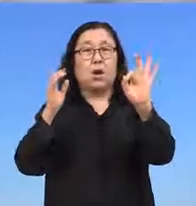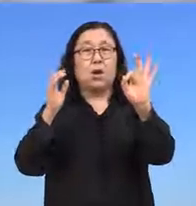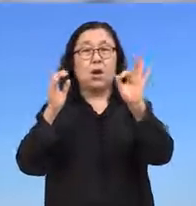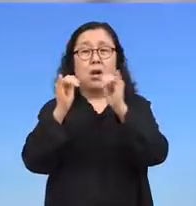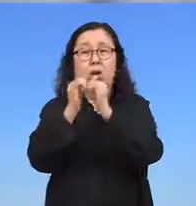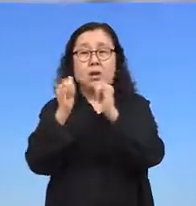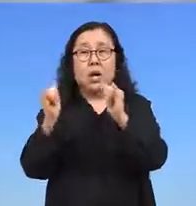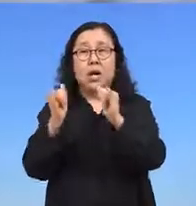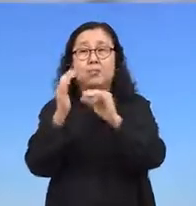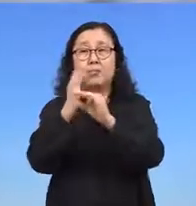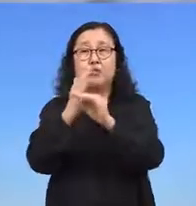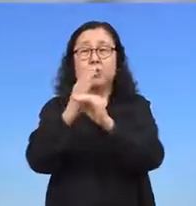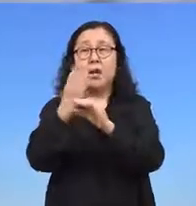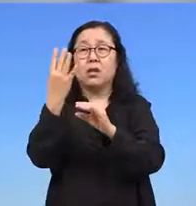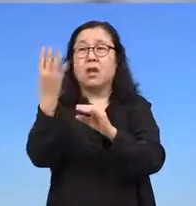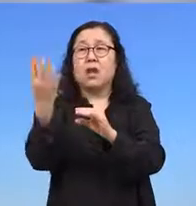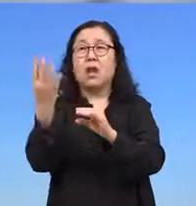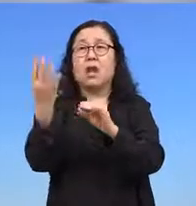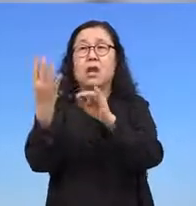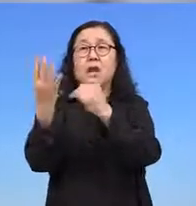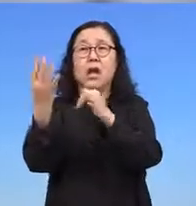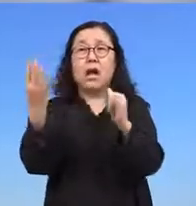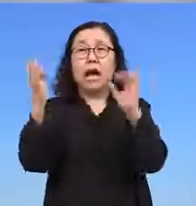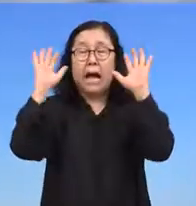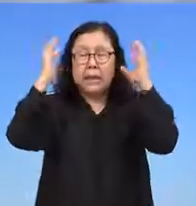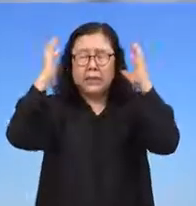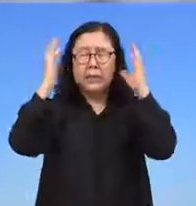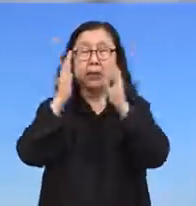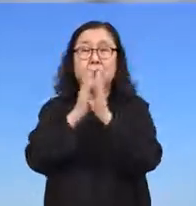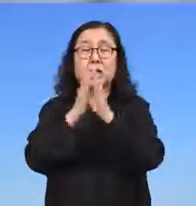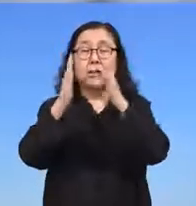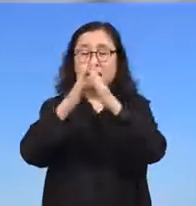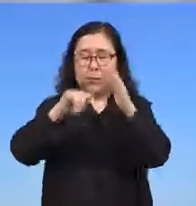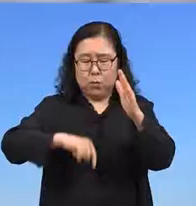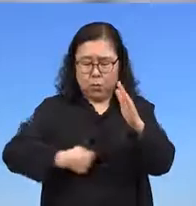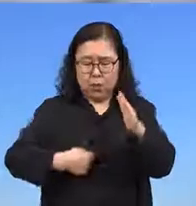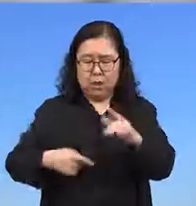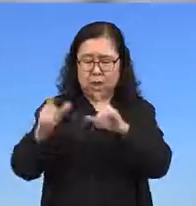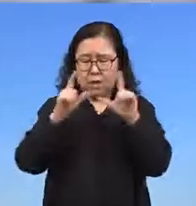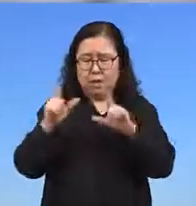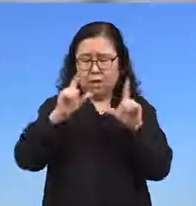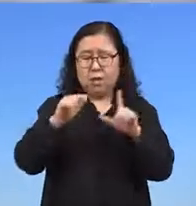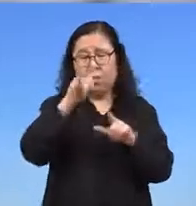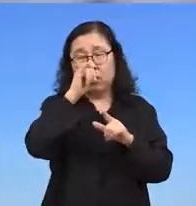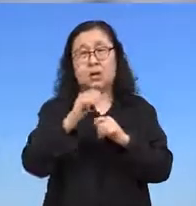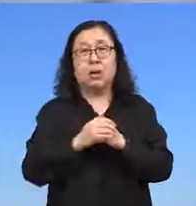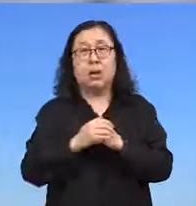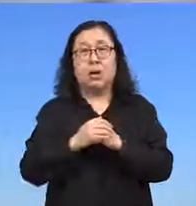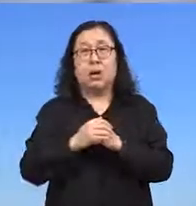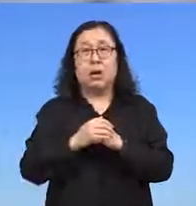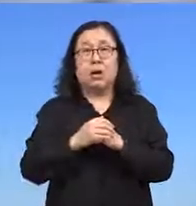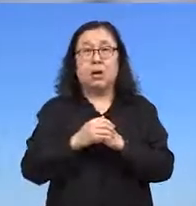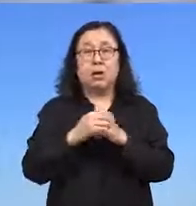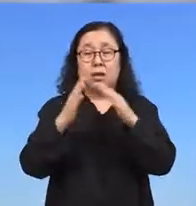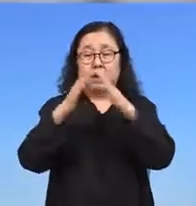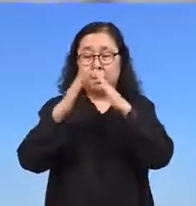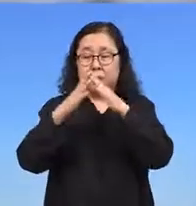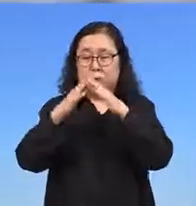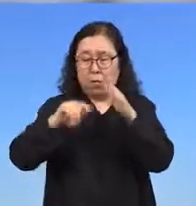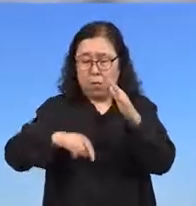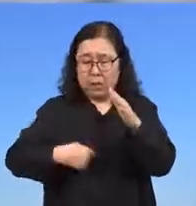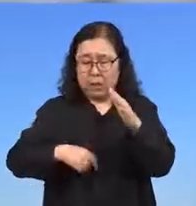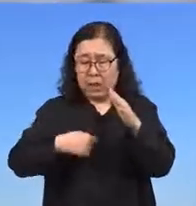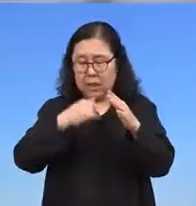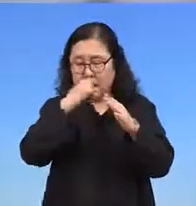홀로 지내고 있다고 통계가 그렇게 나와 있답니다. 그러다가 보니까 어린아이들이 부모 없이 자기들끼리 집에 있는